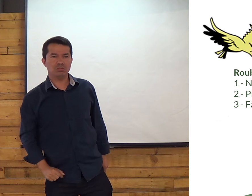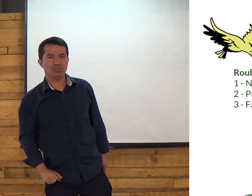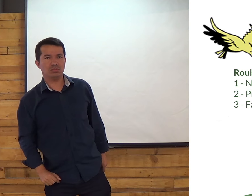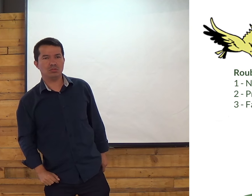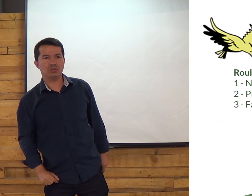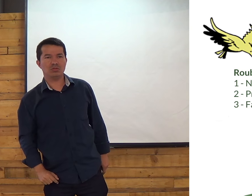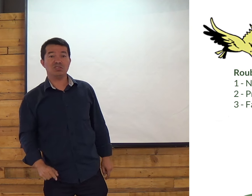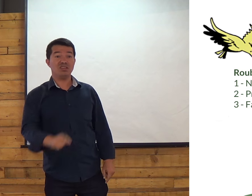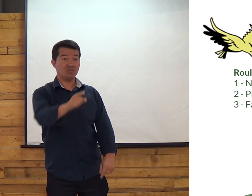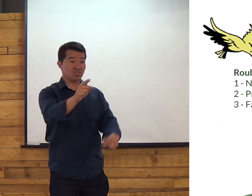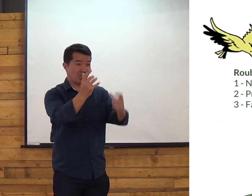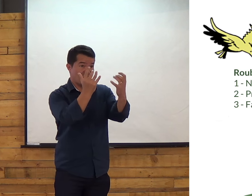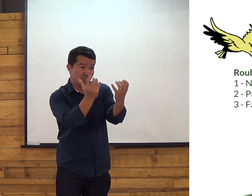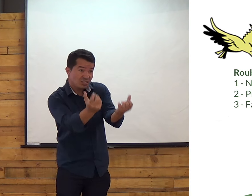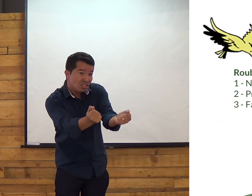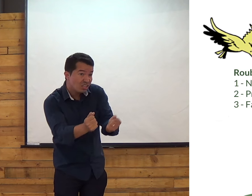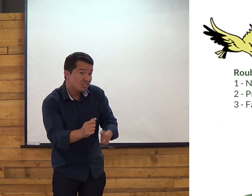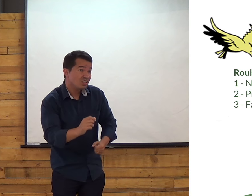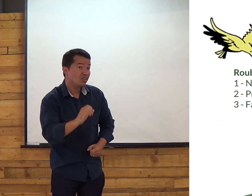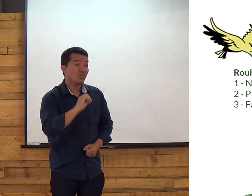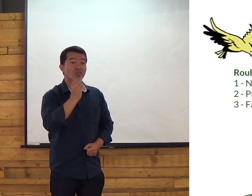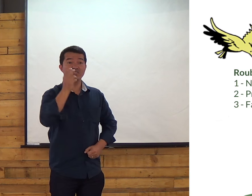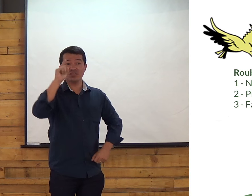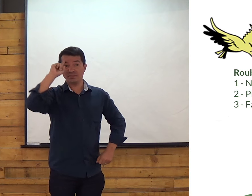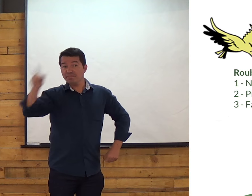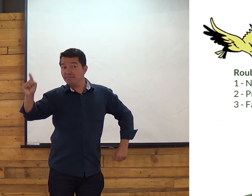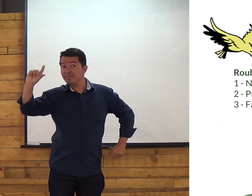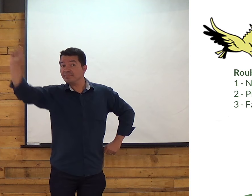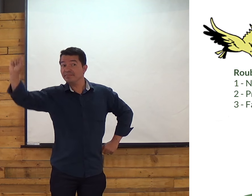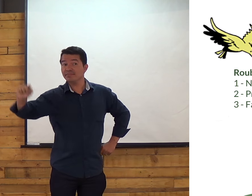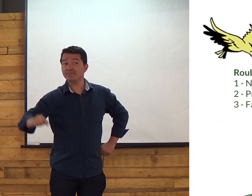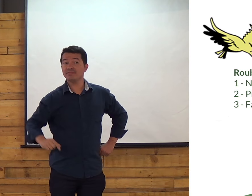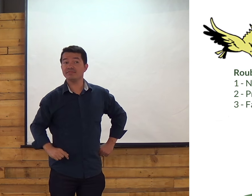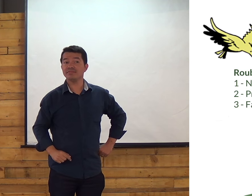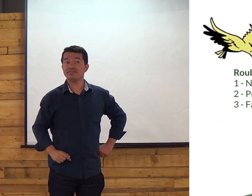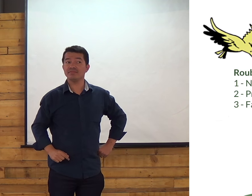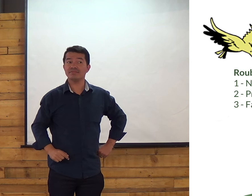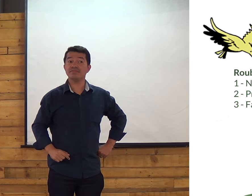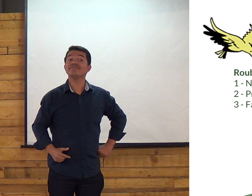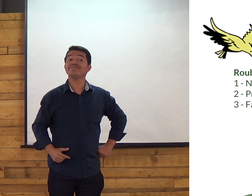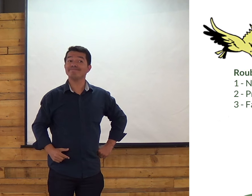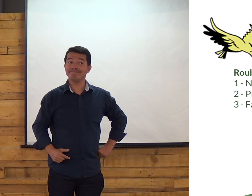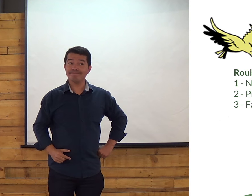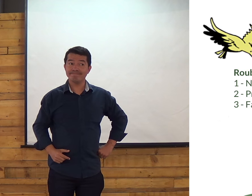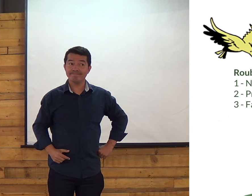sorrateira e tenta te seduzir, mas você manda ele embora. Agora, o que que você quer?